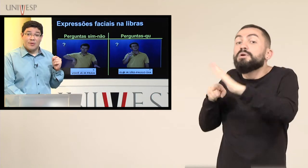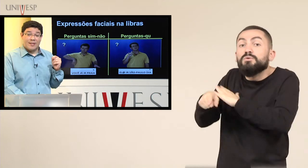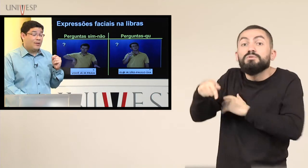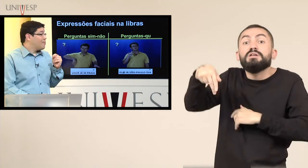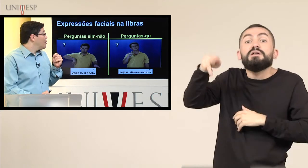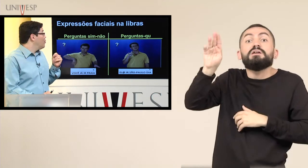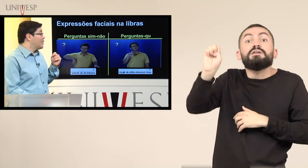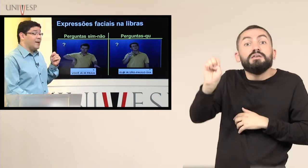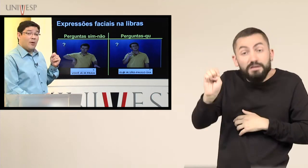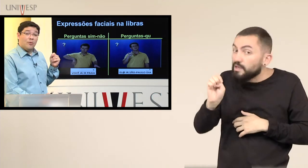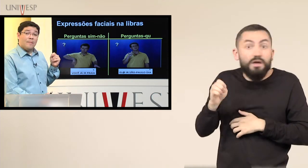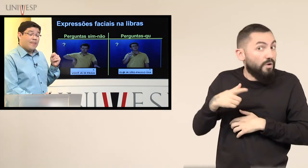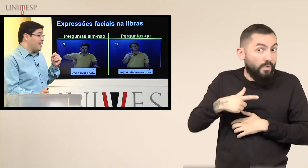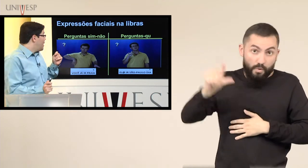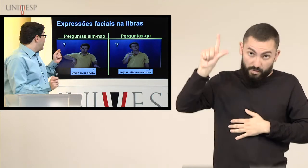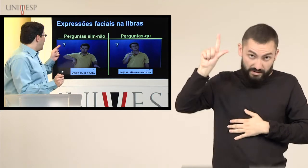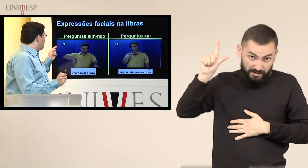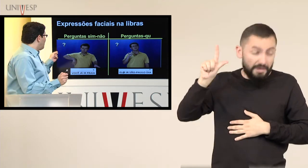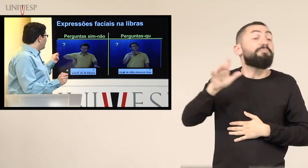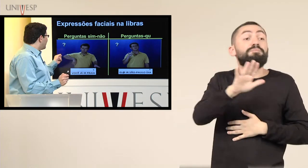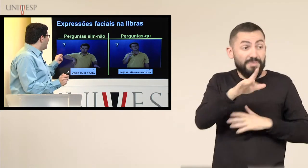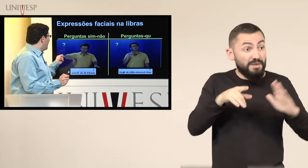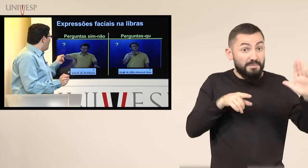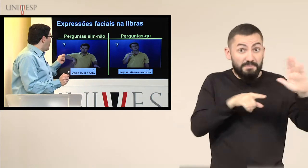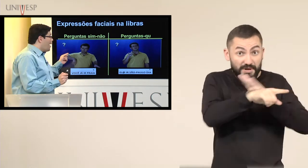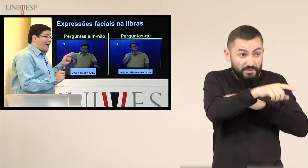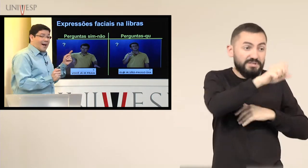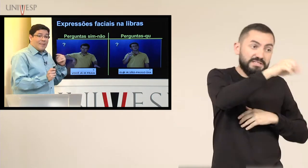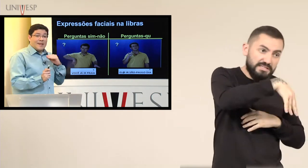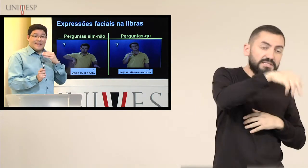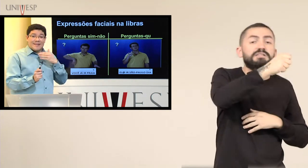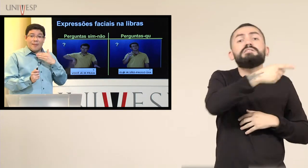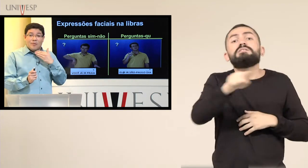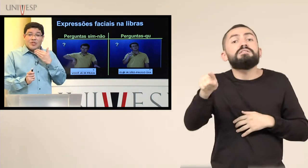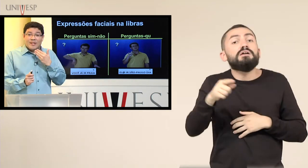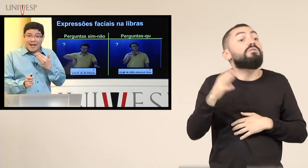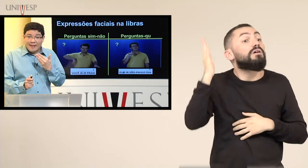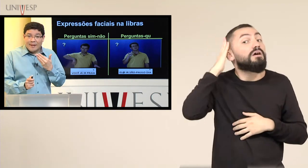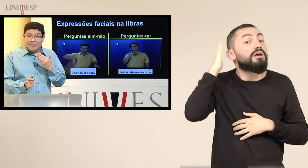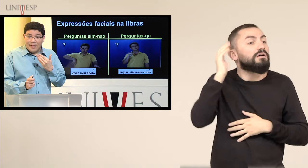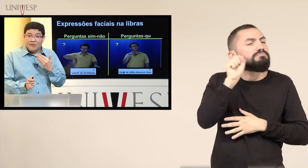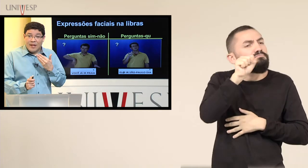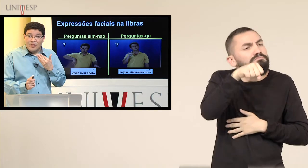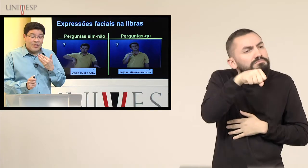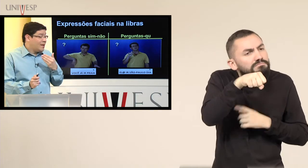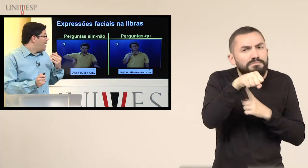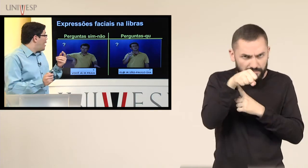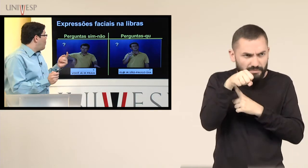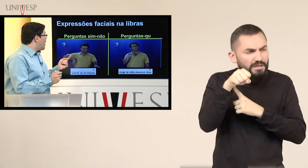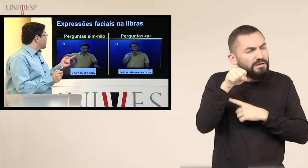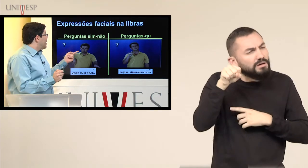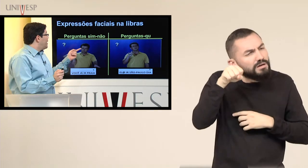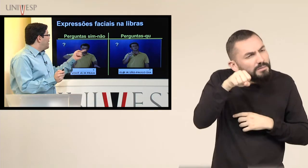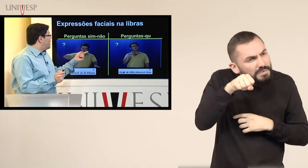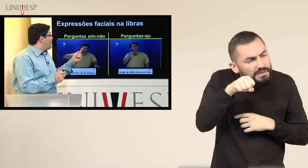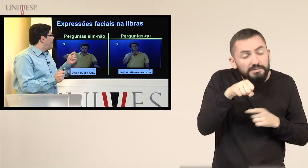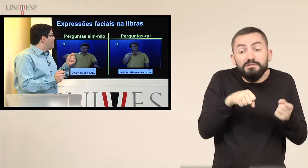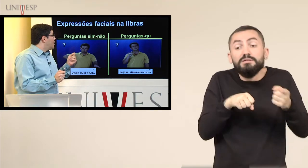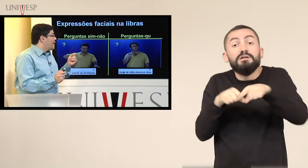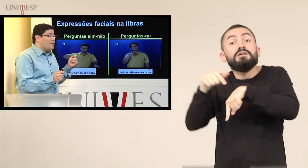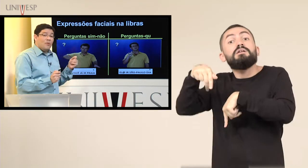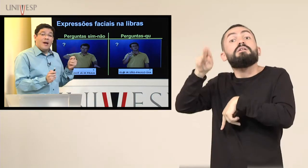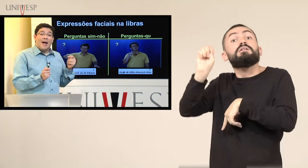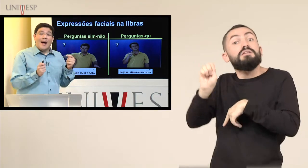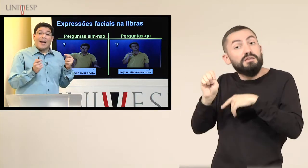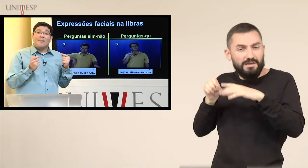a produção da pergunta QU. Na pergunta sim, não, a cabeça está projetada para frente, ao passo que na